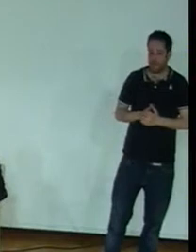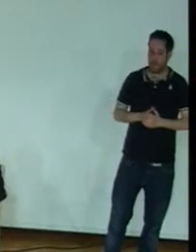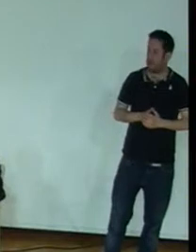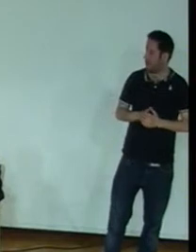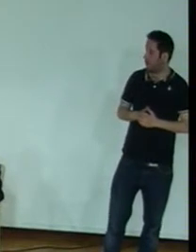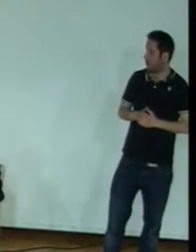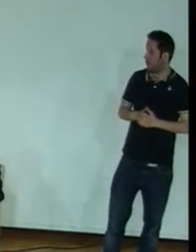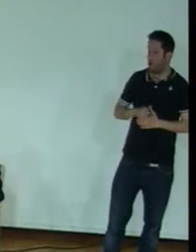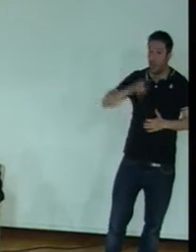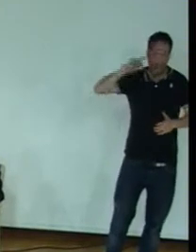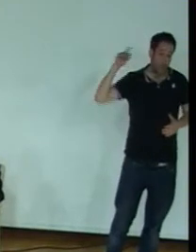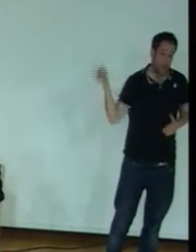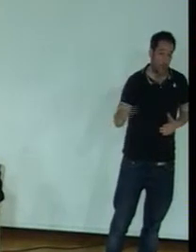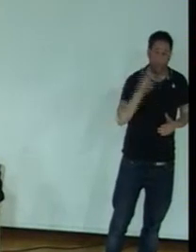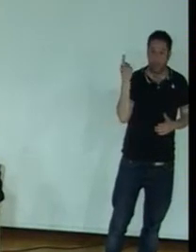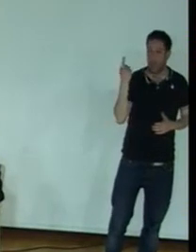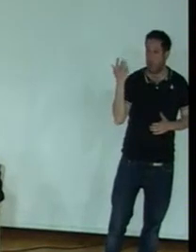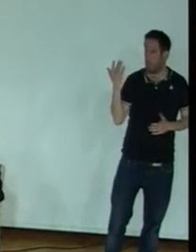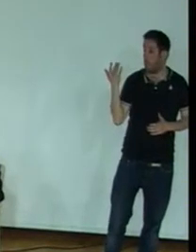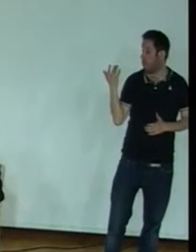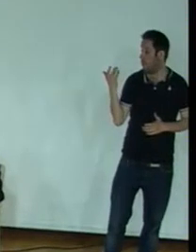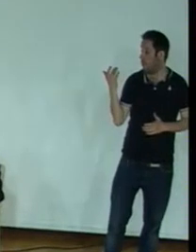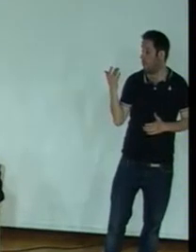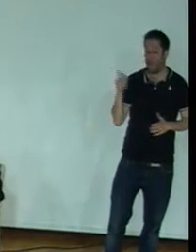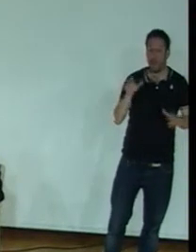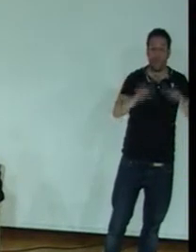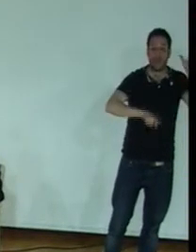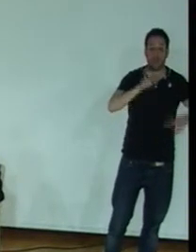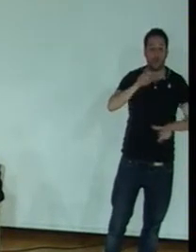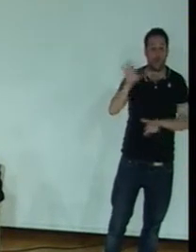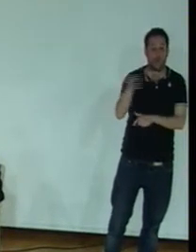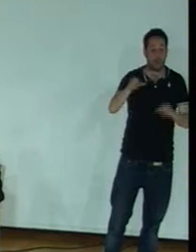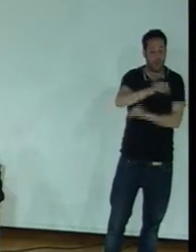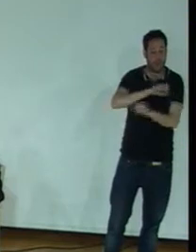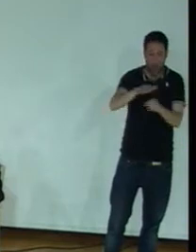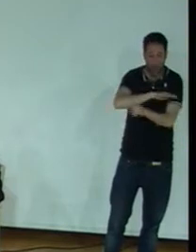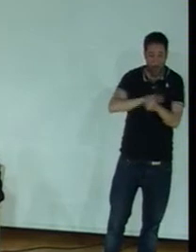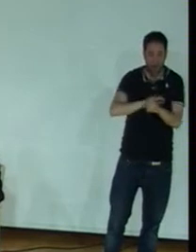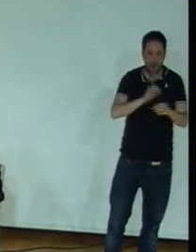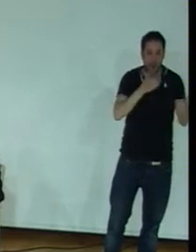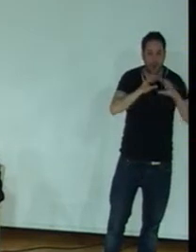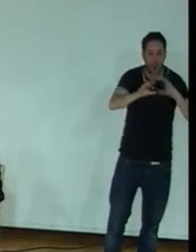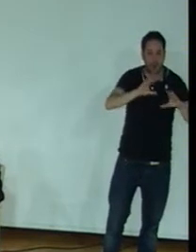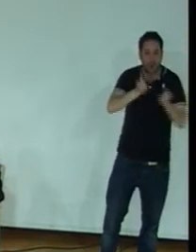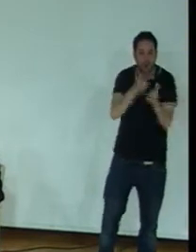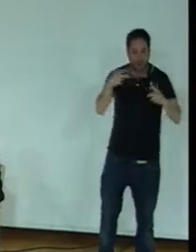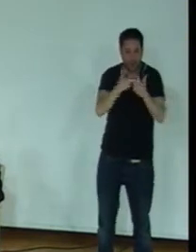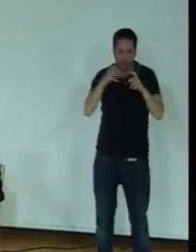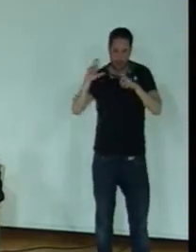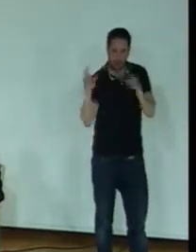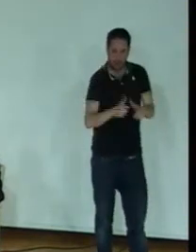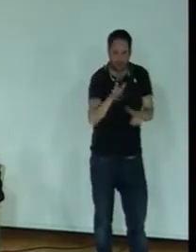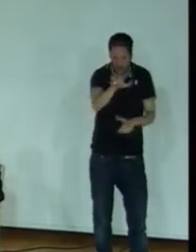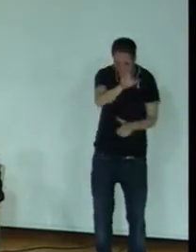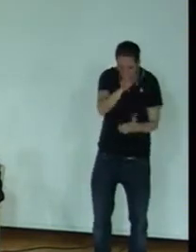d'intercepter tout le contenu de ce qui s'échange entre les Français? Est-ce que tu en as une idée? Je vais faire un devis